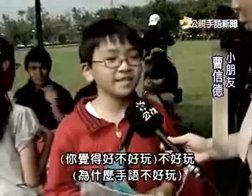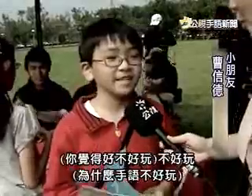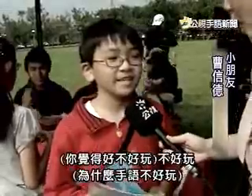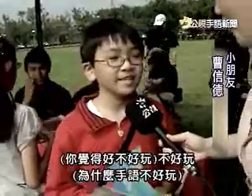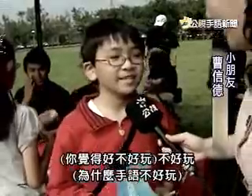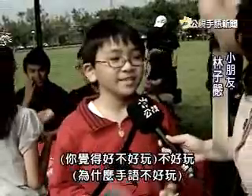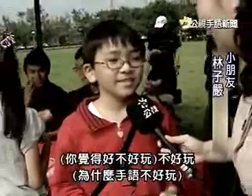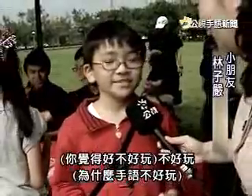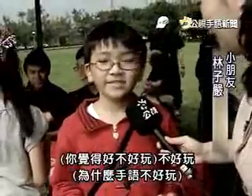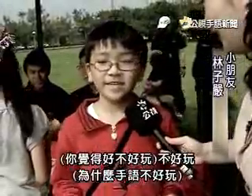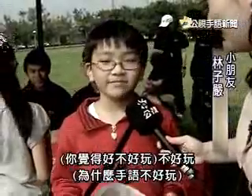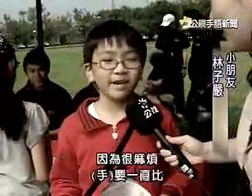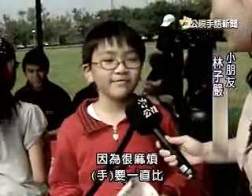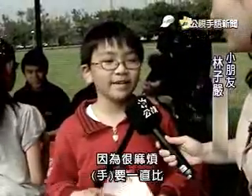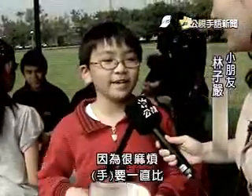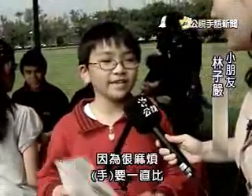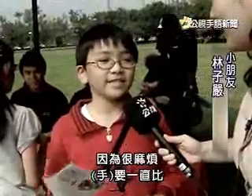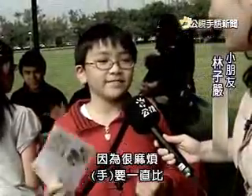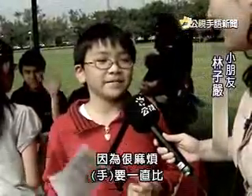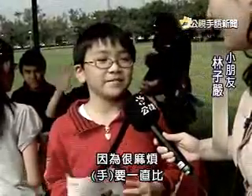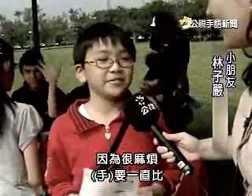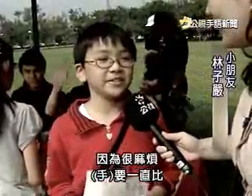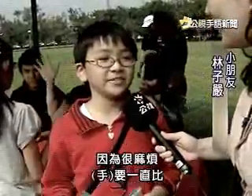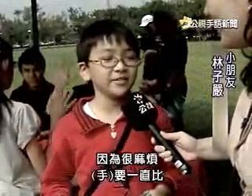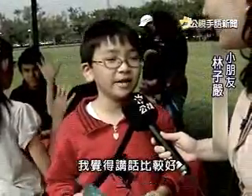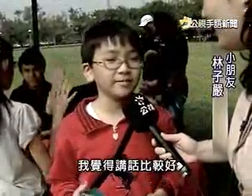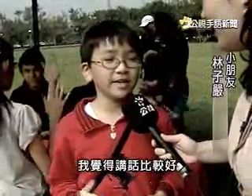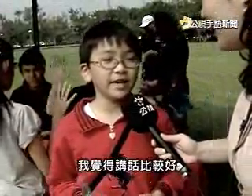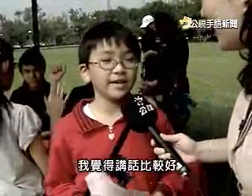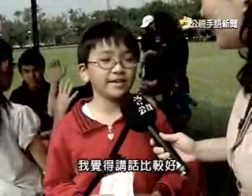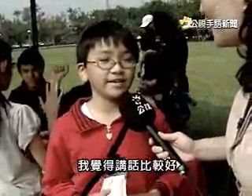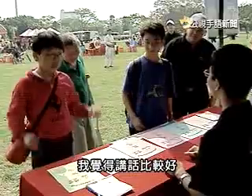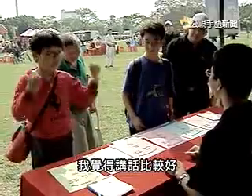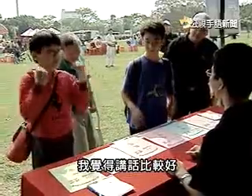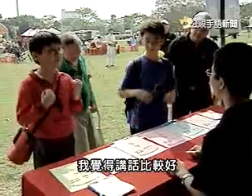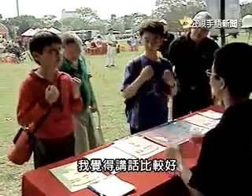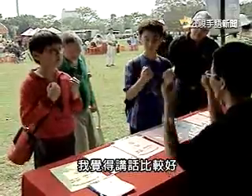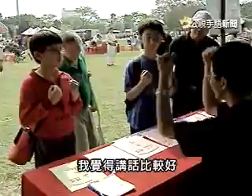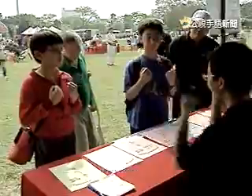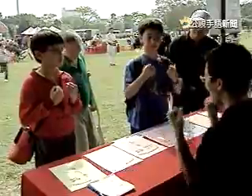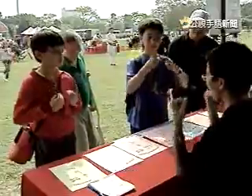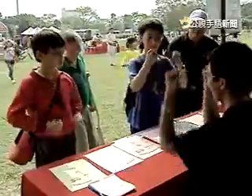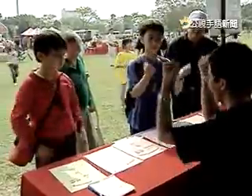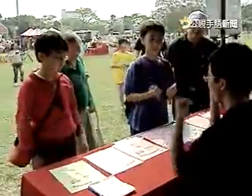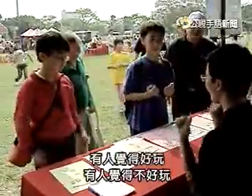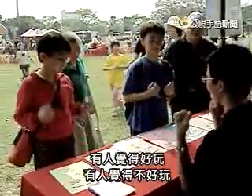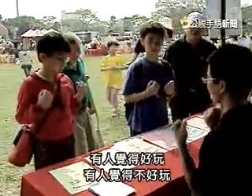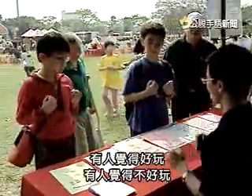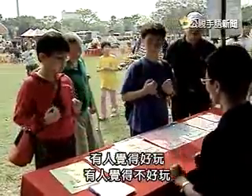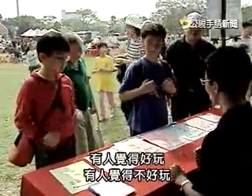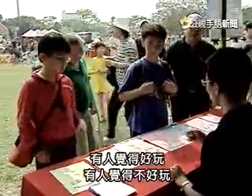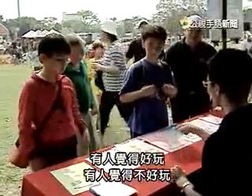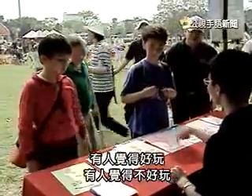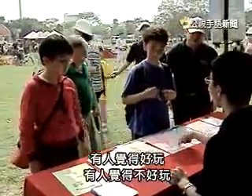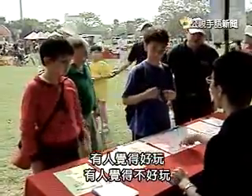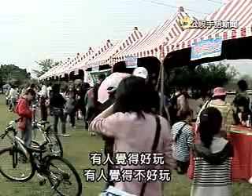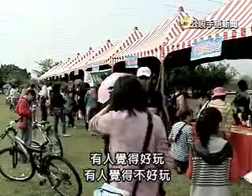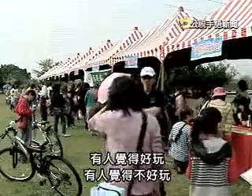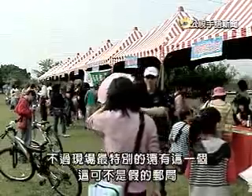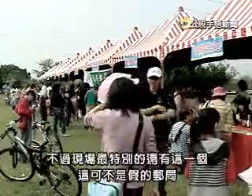语不好玩？ 有点很麻烦，要一直比。我觉得说话比较好。 有人觉得好玩，有人觉得不好玩。不过现场最